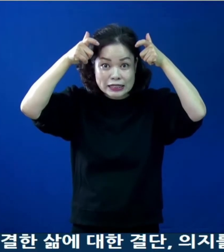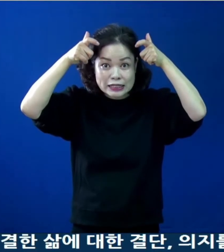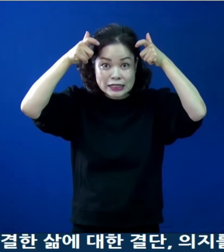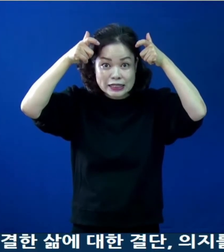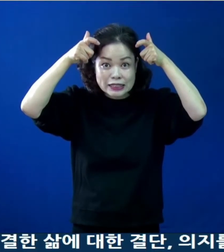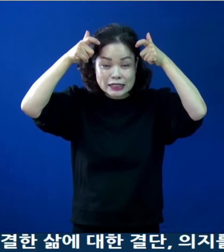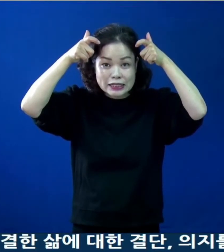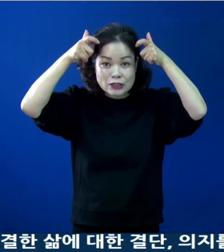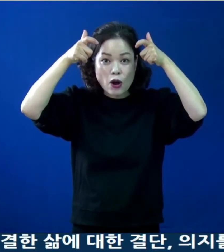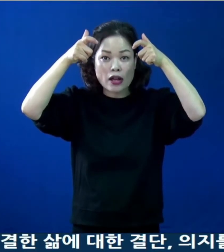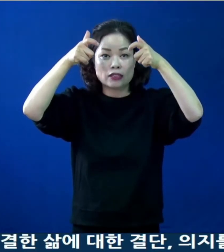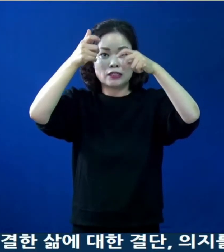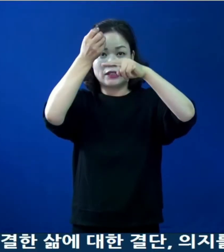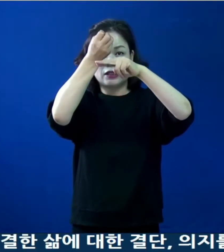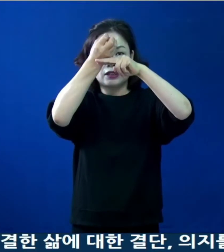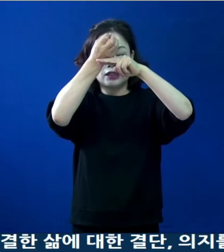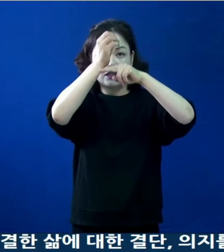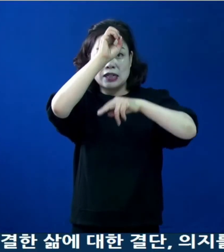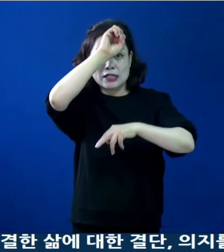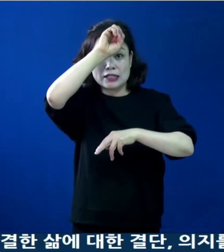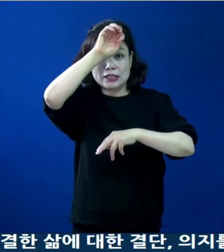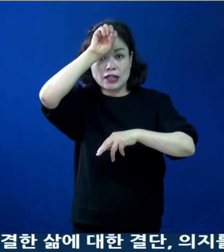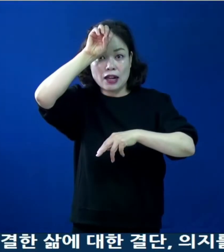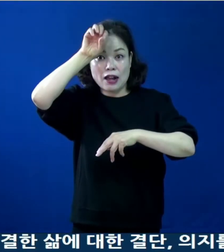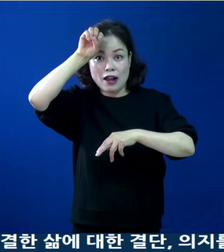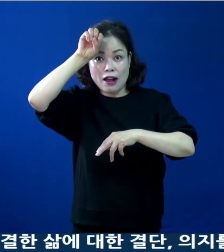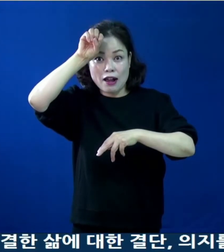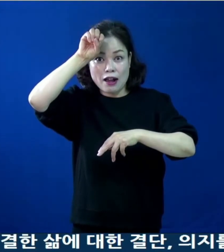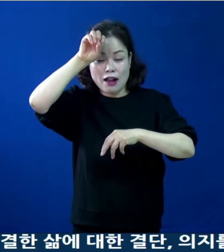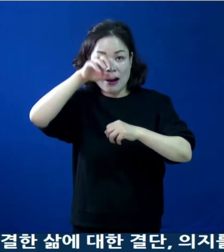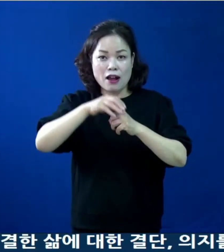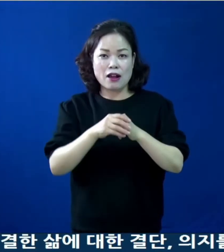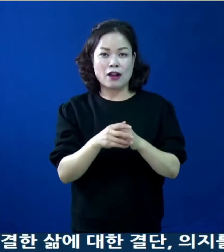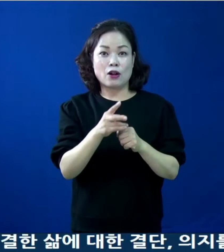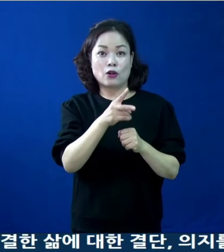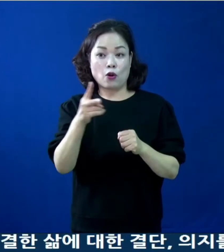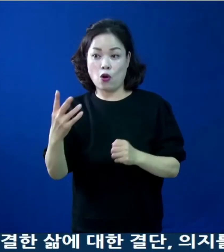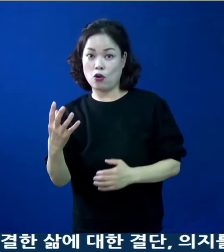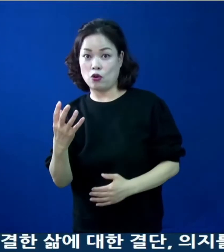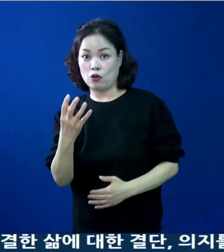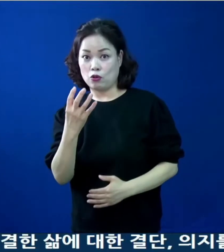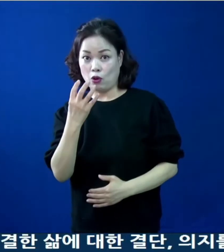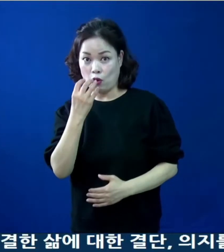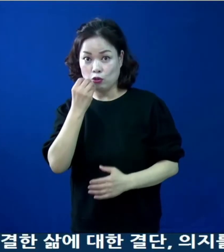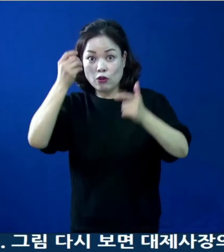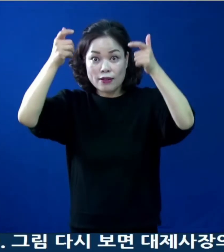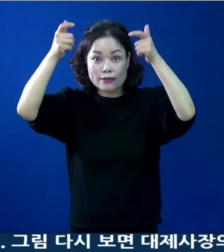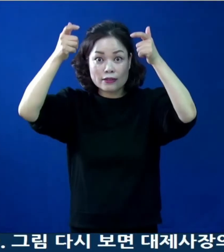그 관 위 전면에 금패를 붙인 이거예요. 곧 거룩한 관이라.